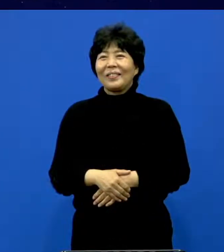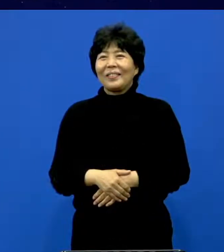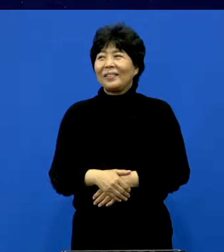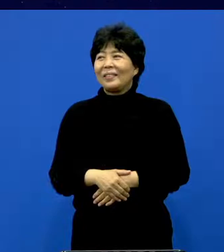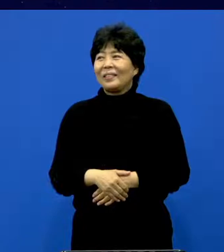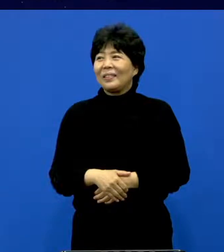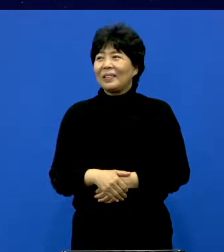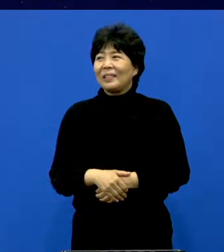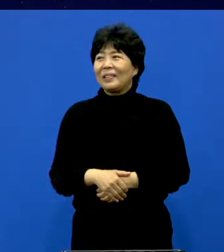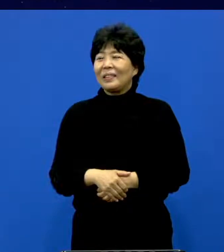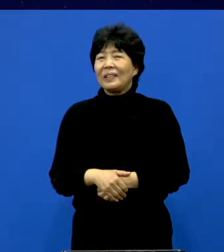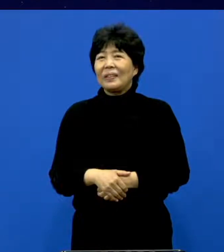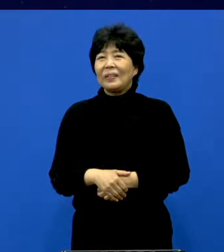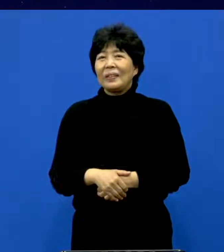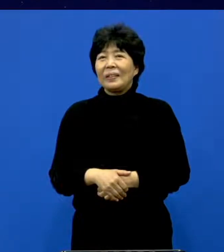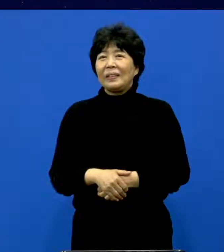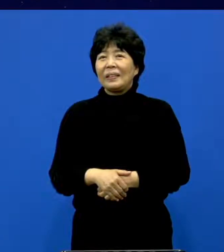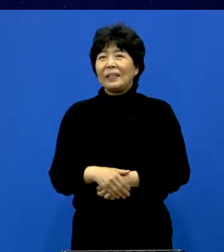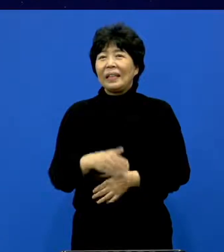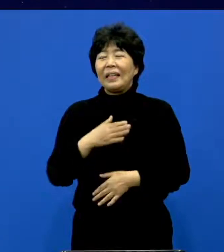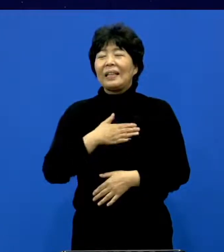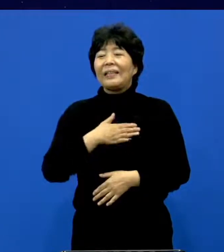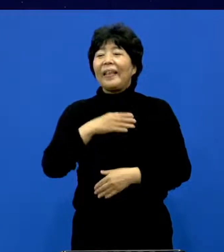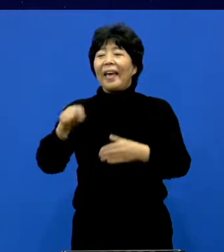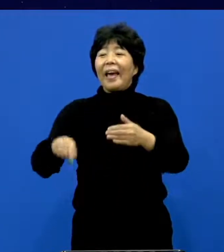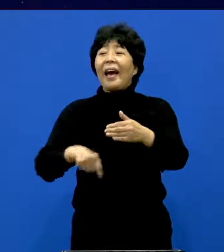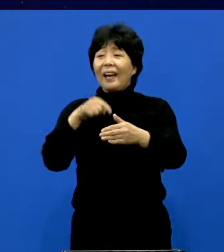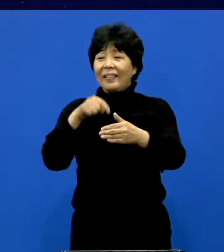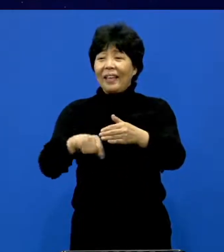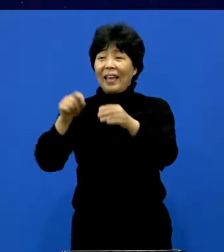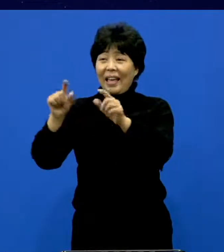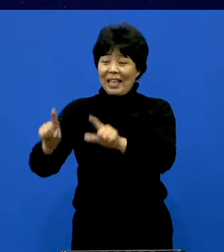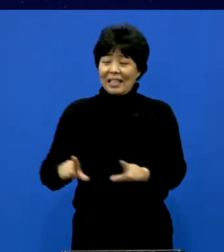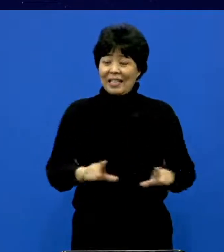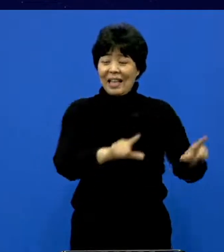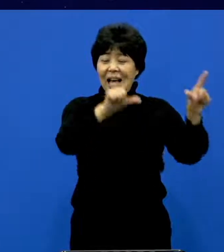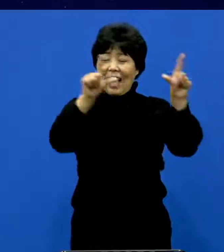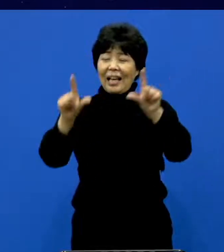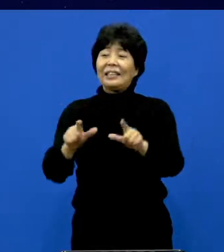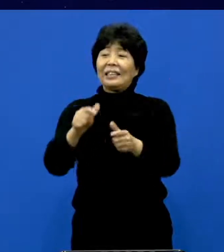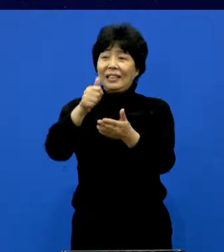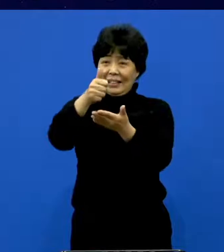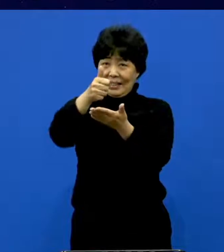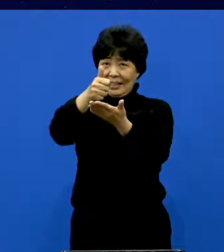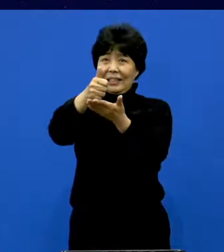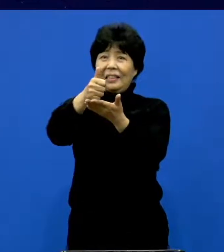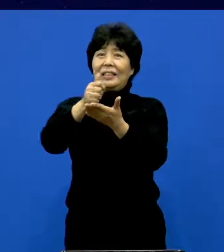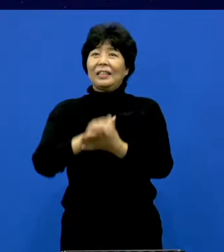내 안에 사는 이 10장.